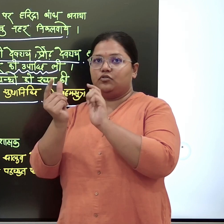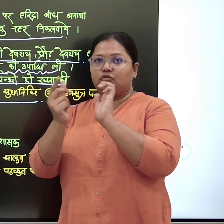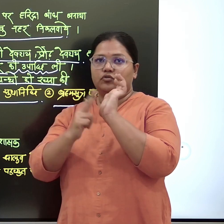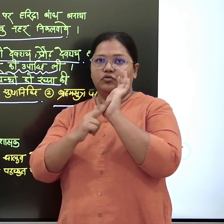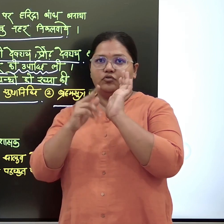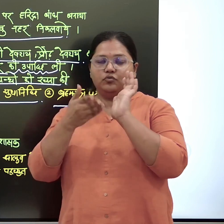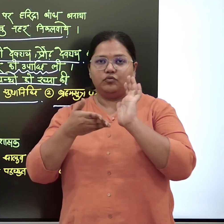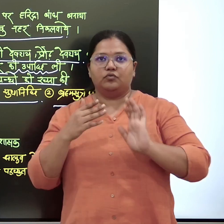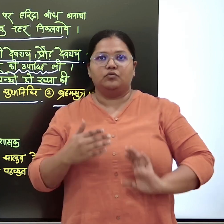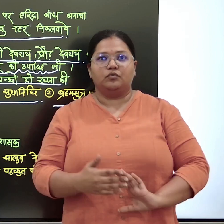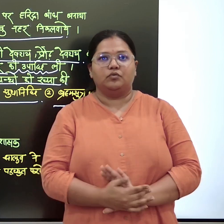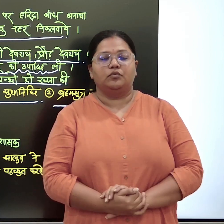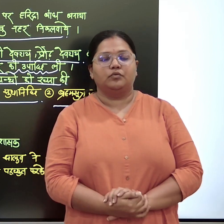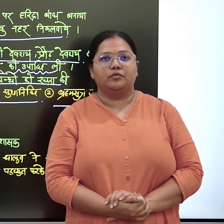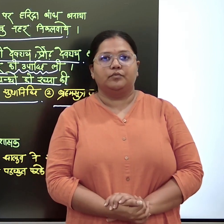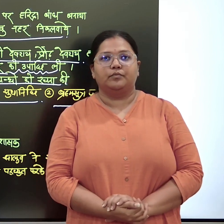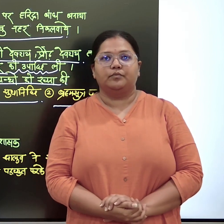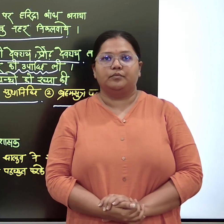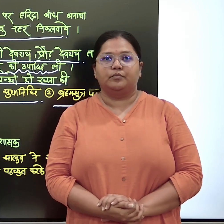मल्लिका अर्जुन।